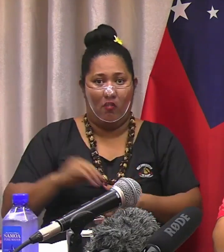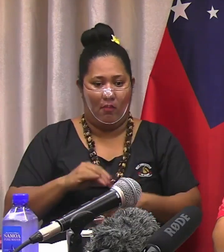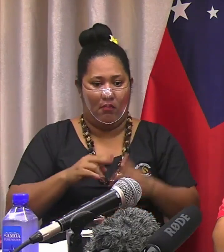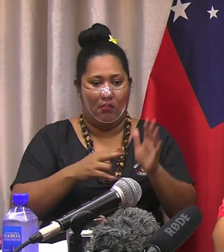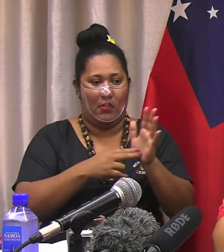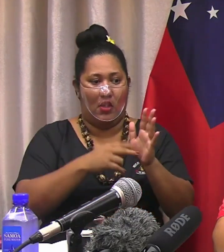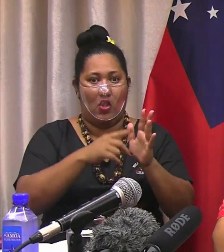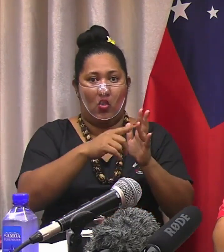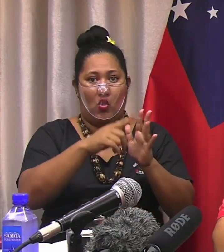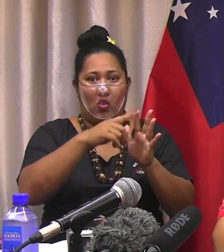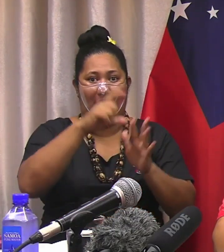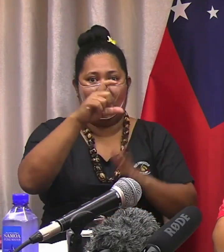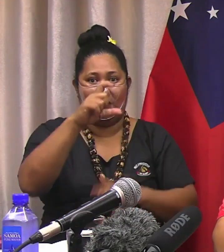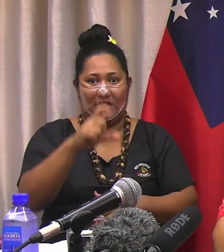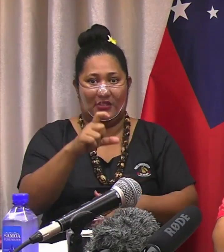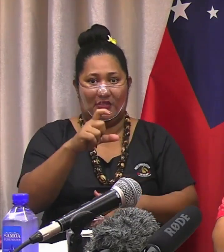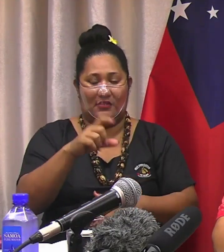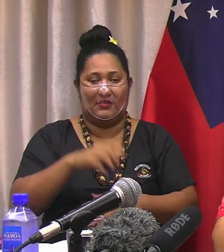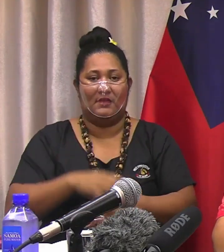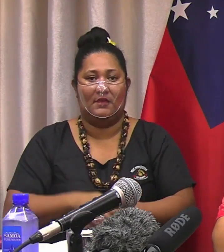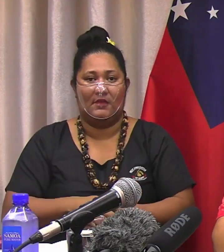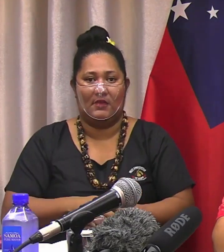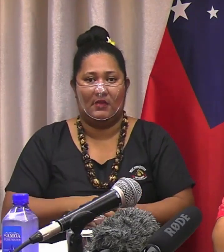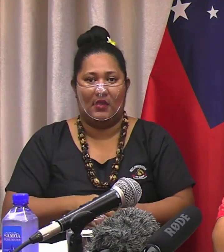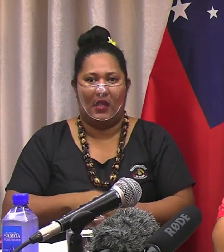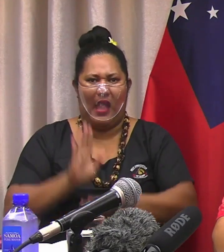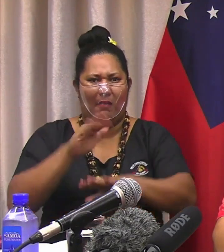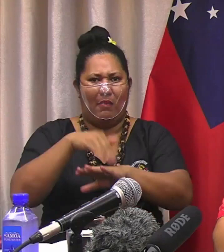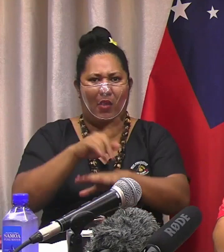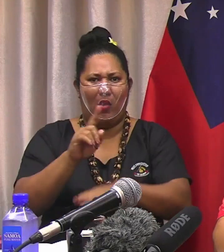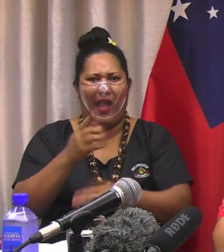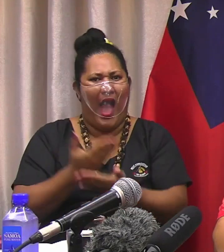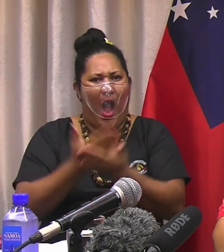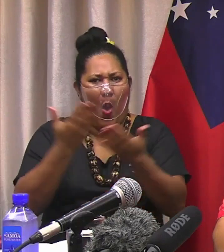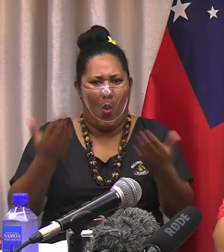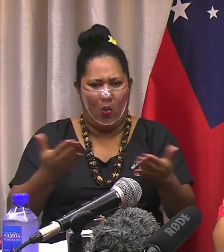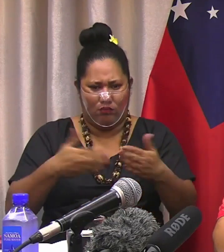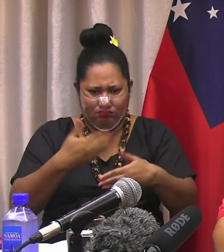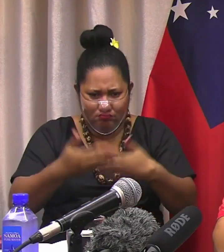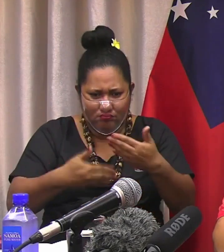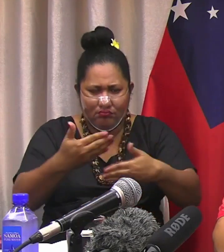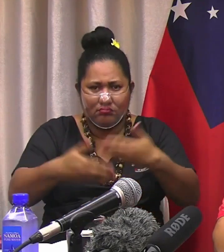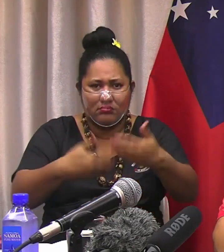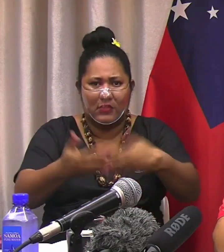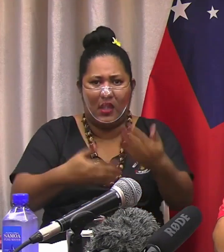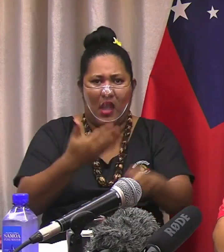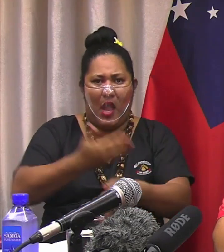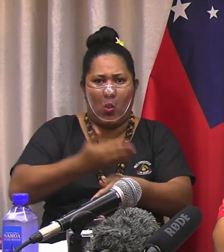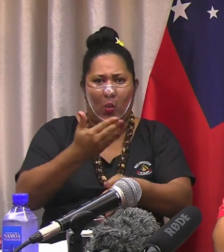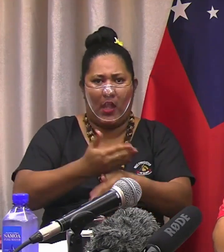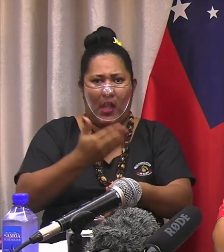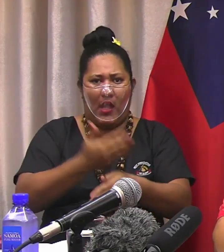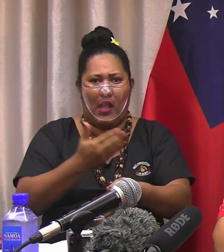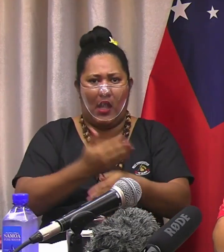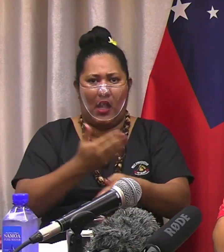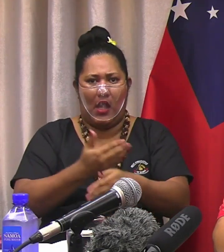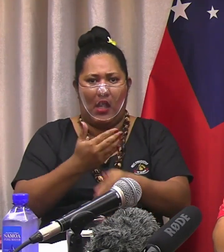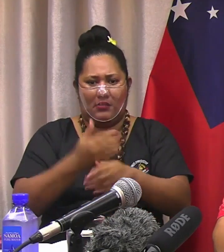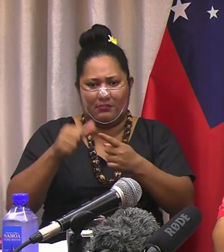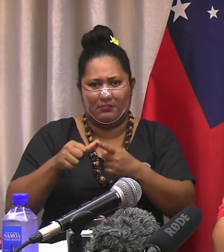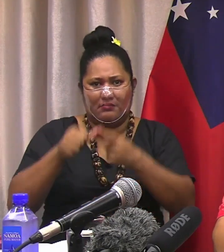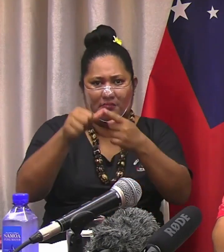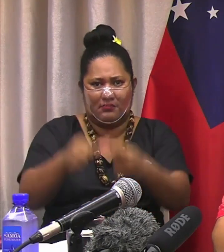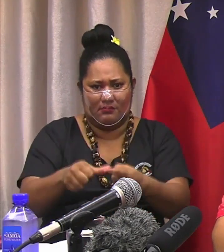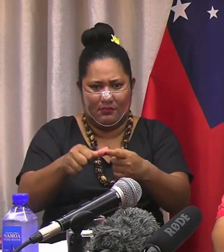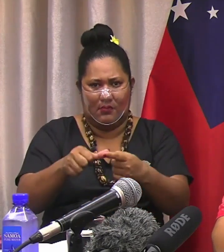lave tutupu fafuasei, ile tūlanga ua iei le wha ngā solonga o ngā luenga mō le tali atu ile wha